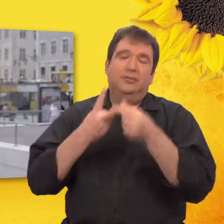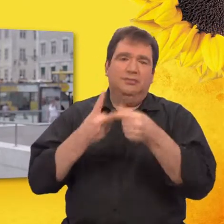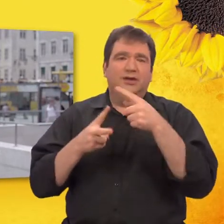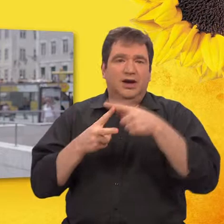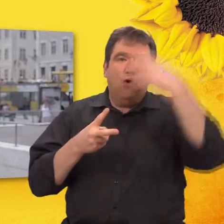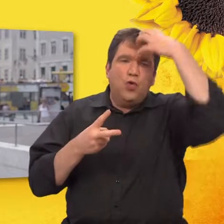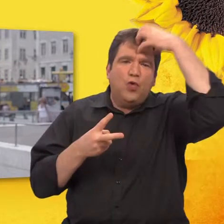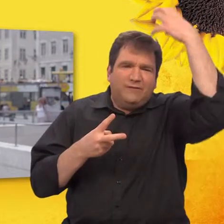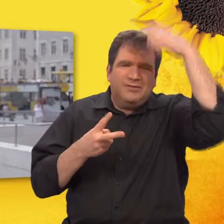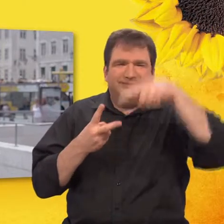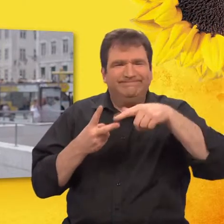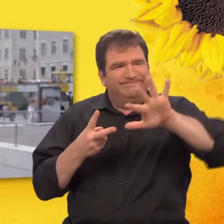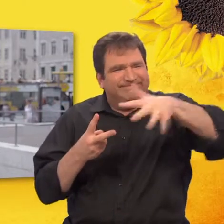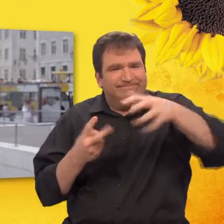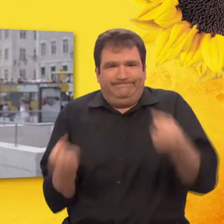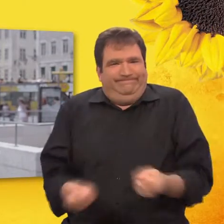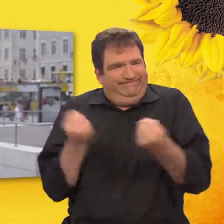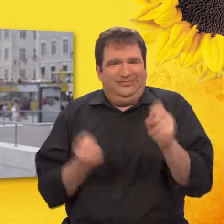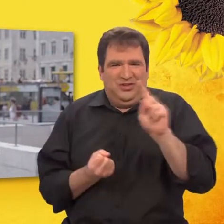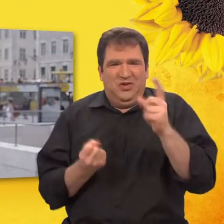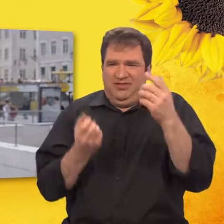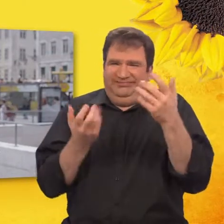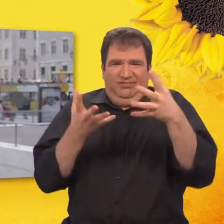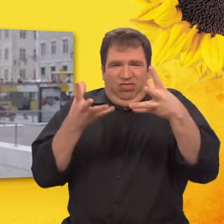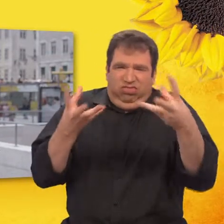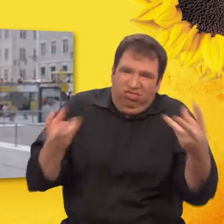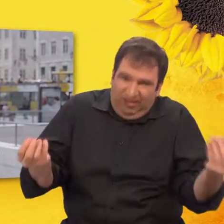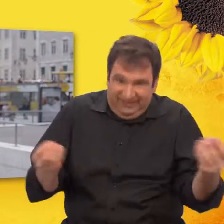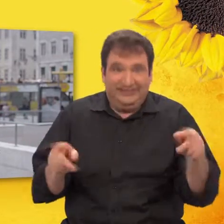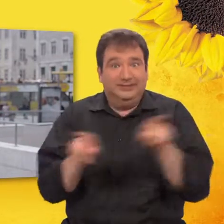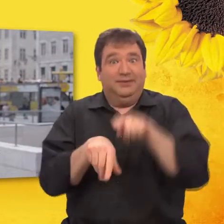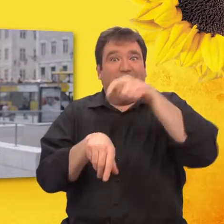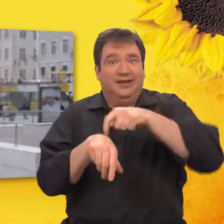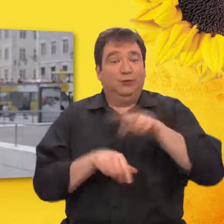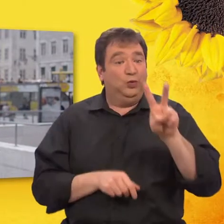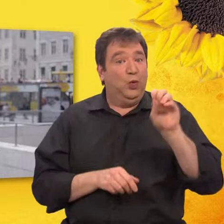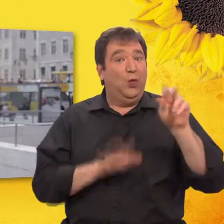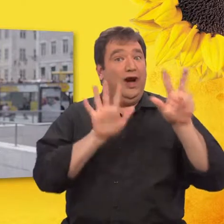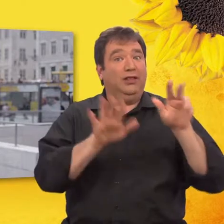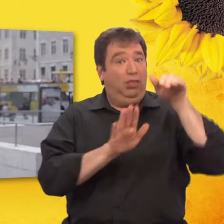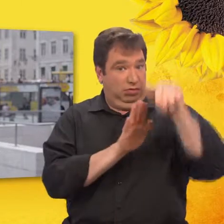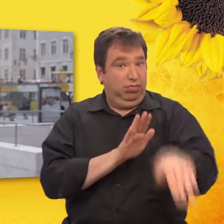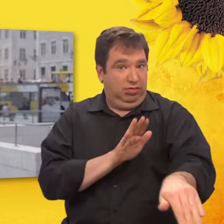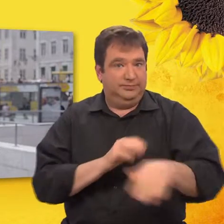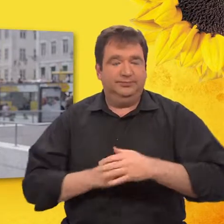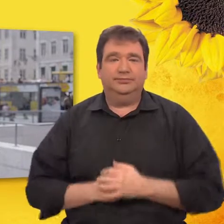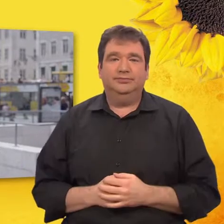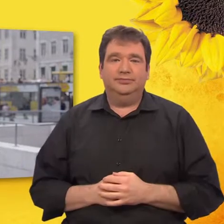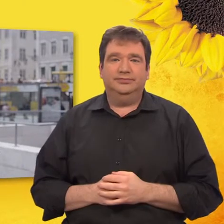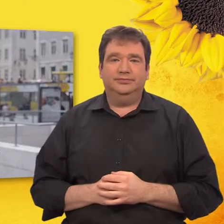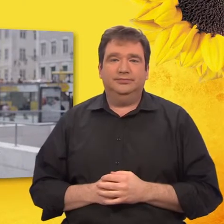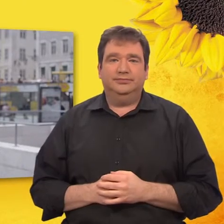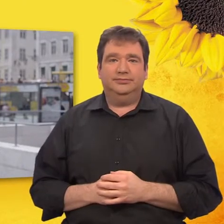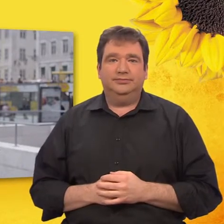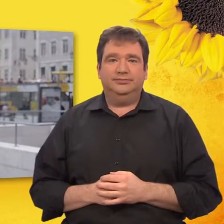πελατοκρατία, ένα ανύπαρκτο κράτος, το οποίο ήταν υποδιάλυση ήδη στην